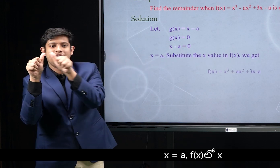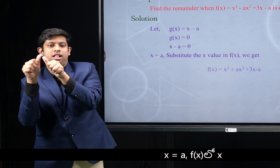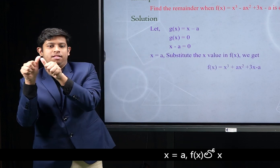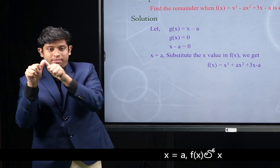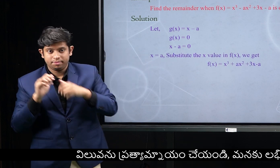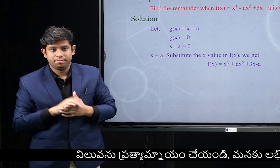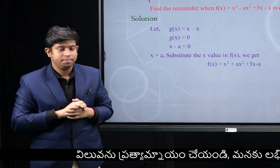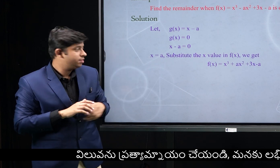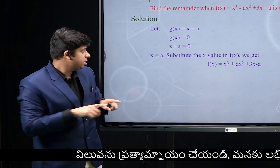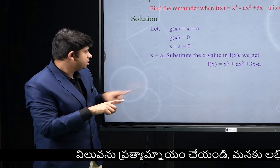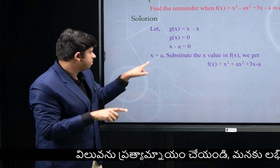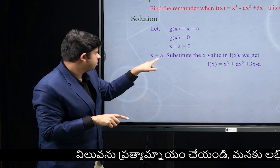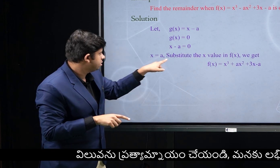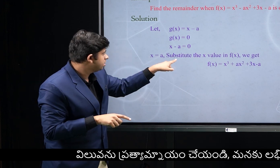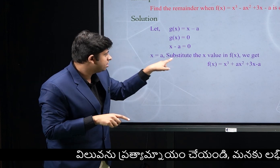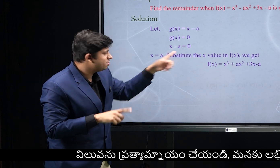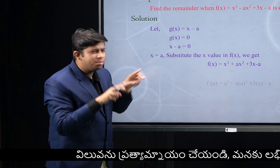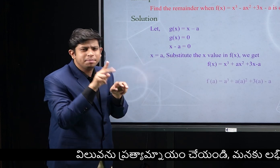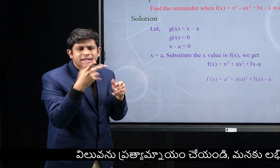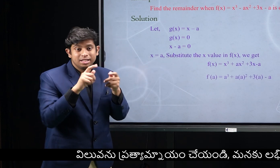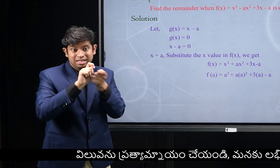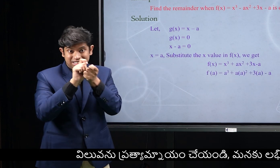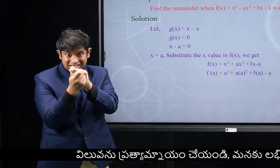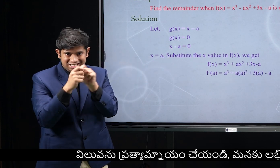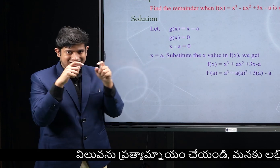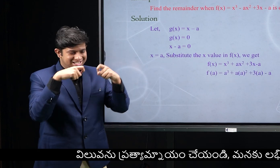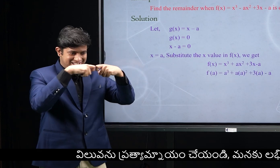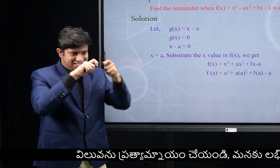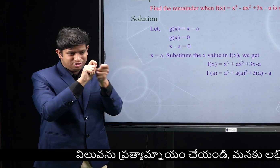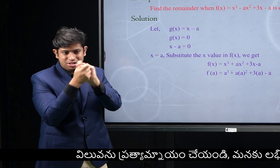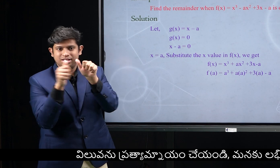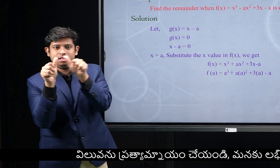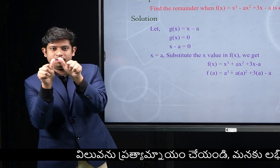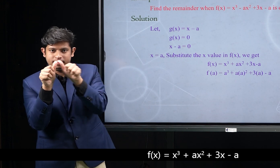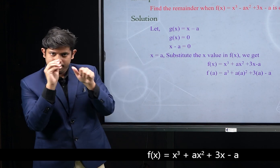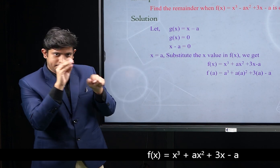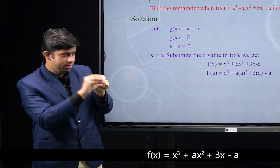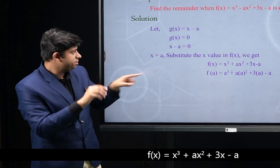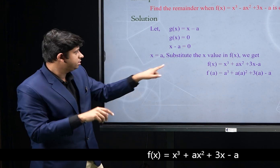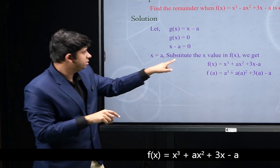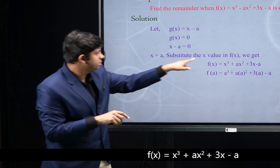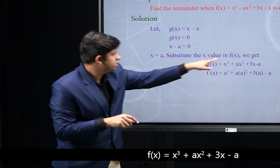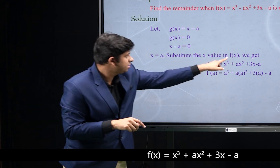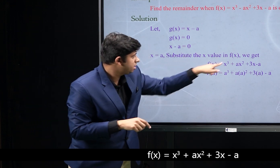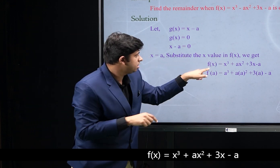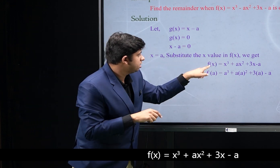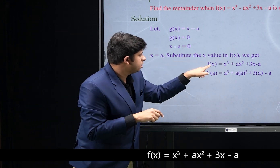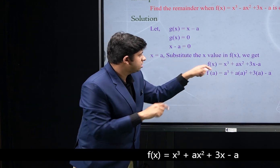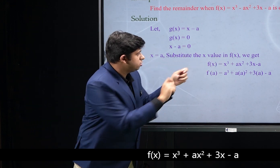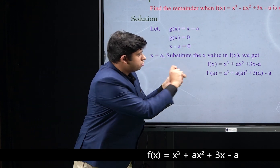విలువను ప్రత్యామ్నాయం చేయండి. మనకేమొస్తుంది? fx ఈజ్ ఈక్వల్ టు ఎక్స్ క్యూబ్ ప్లస్